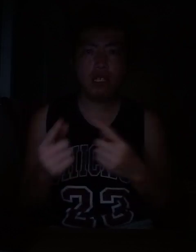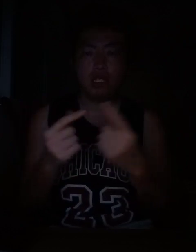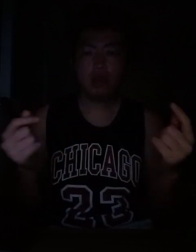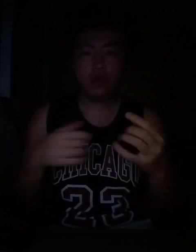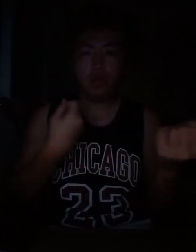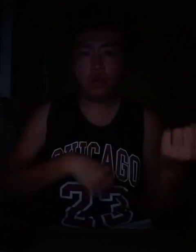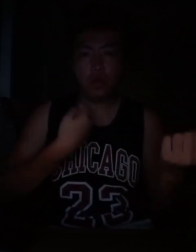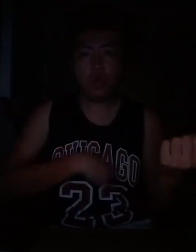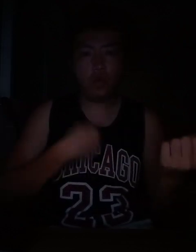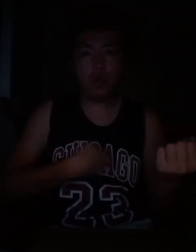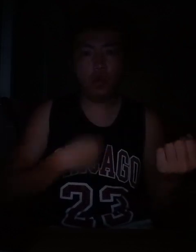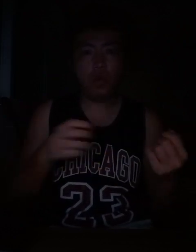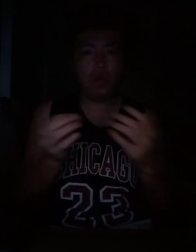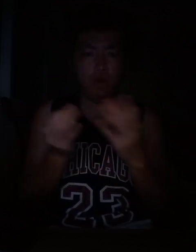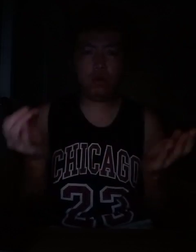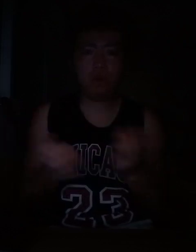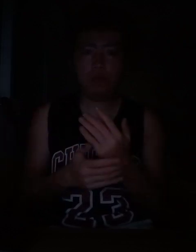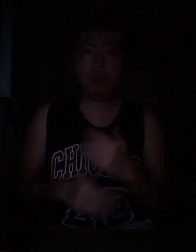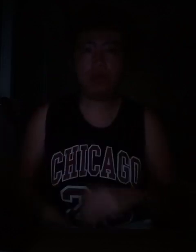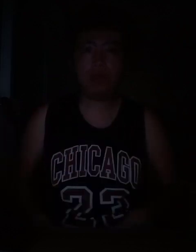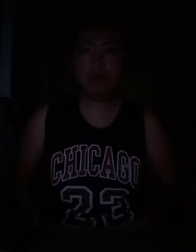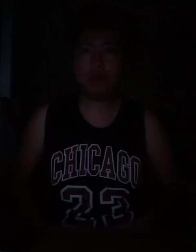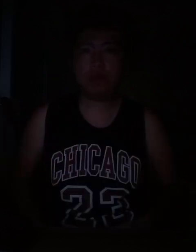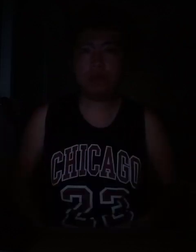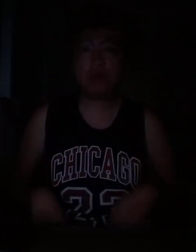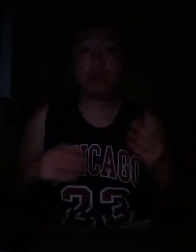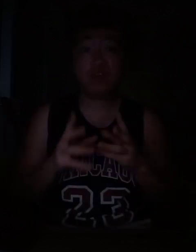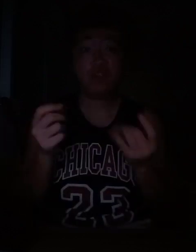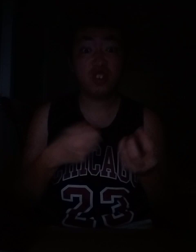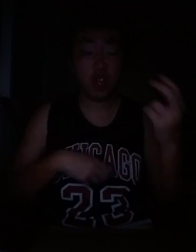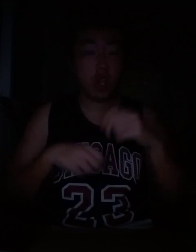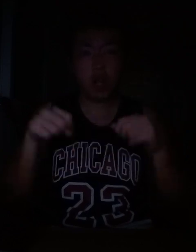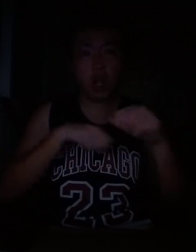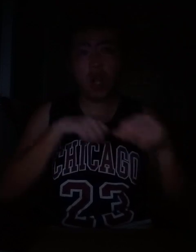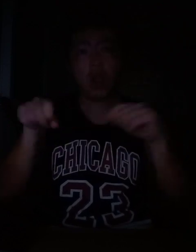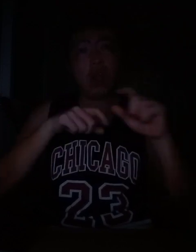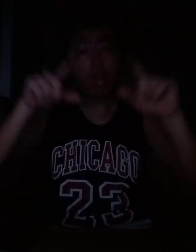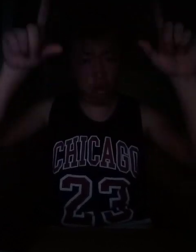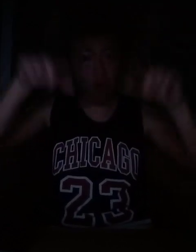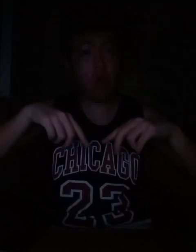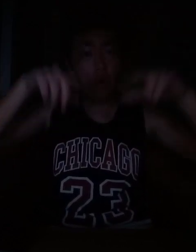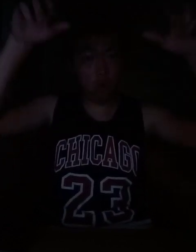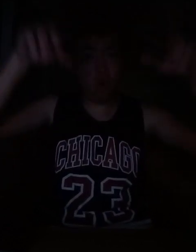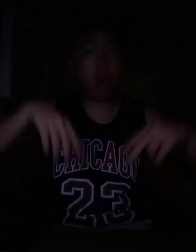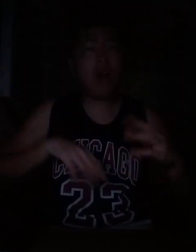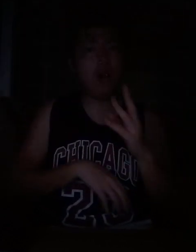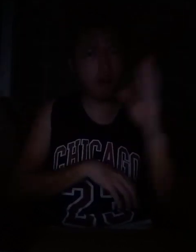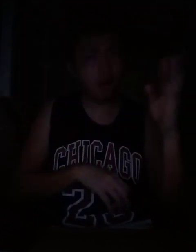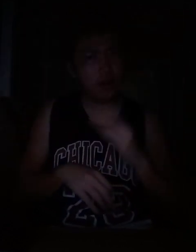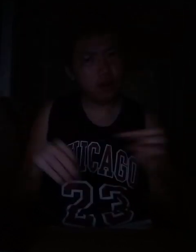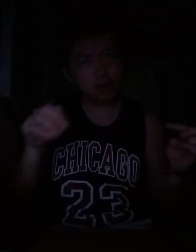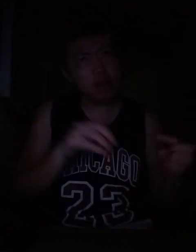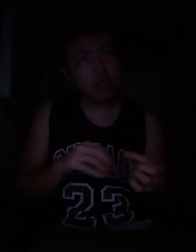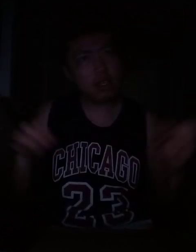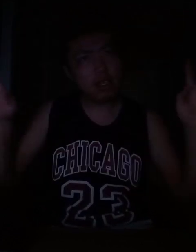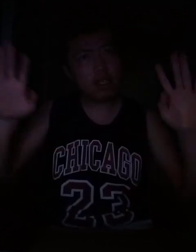공연을 관람했습니다. 뮤지컬 태권 날아올라는 조기 퇴영한 영국 대표단 4,500명을